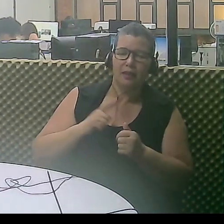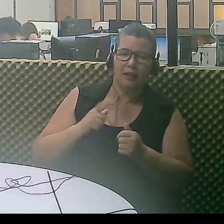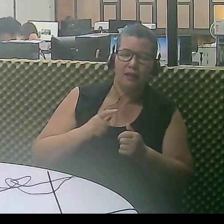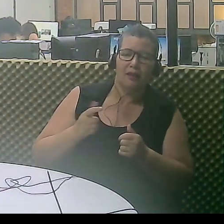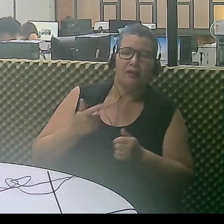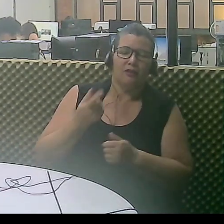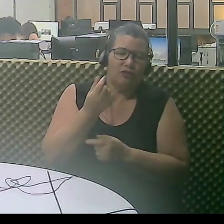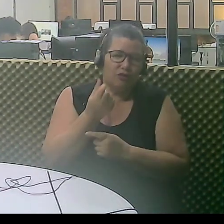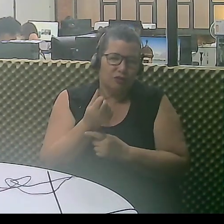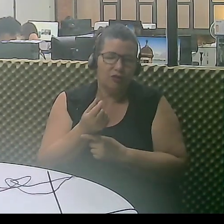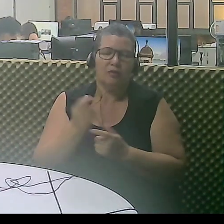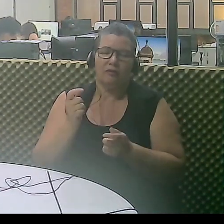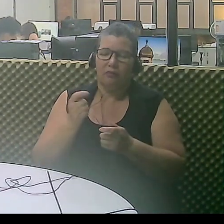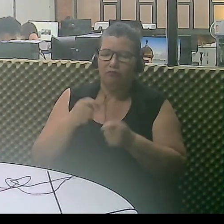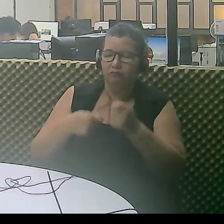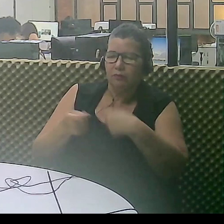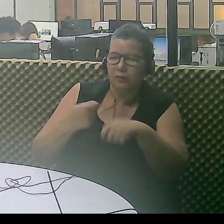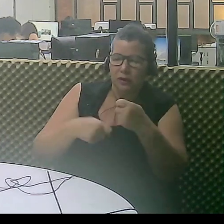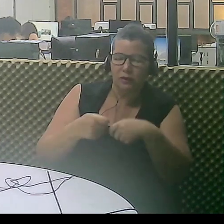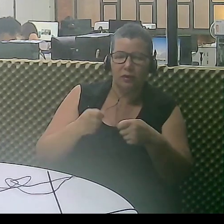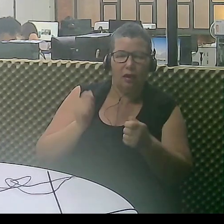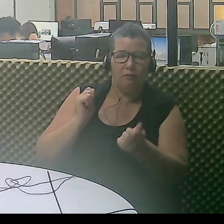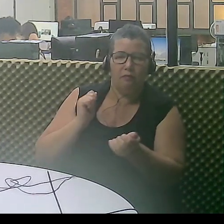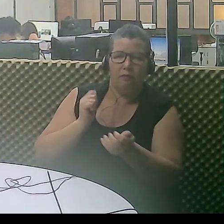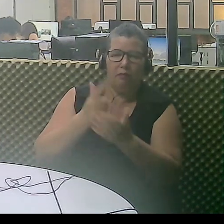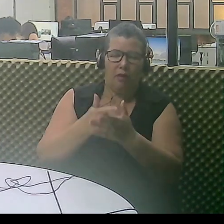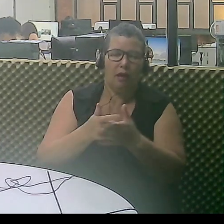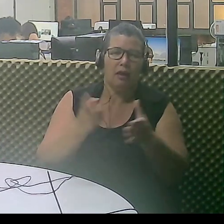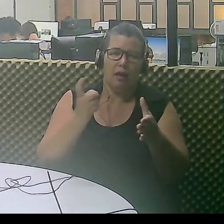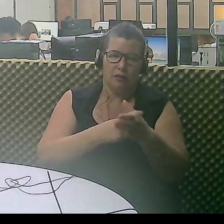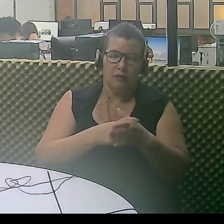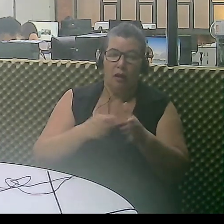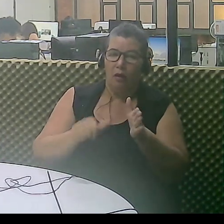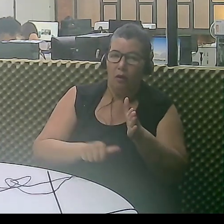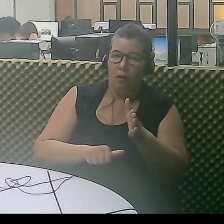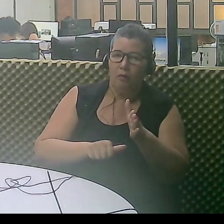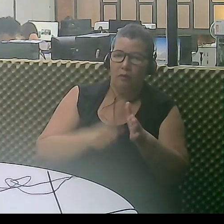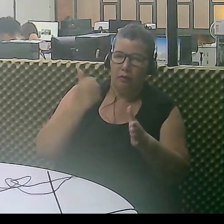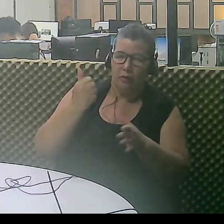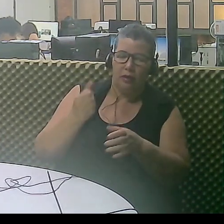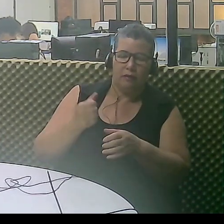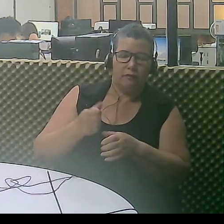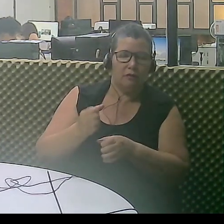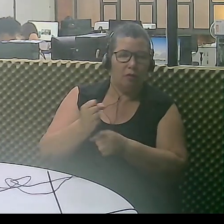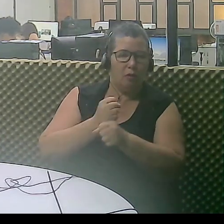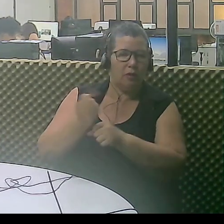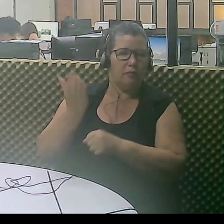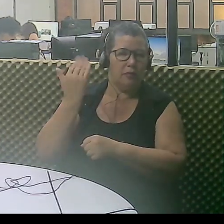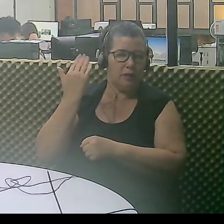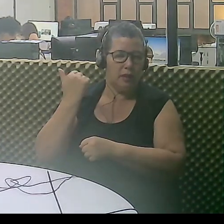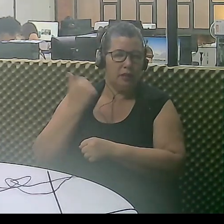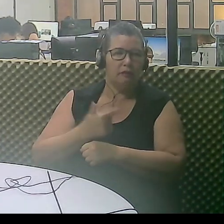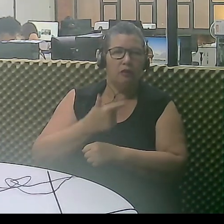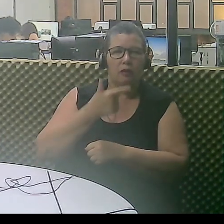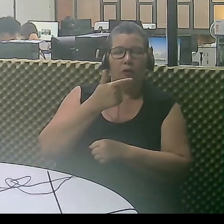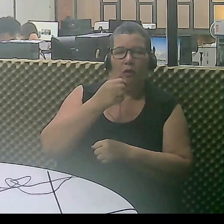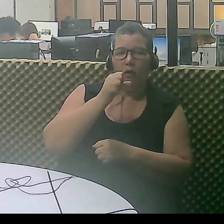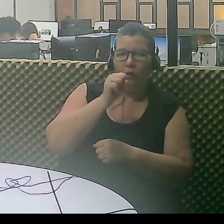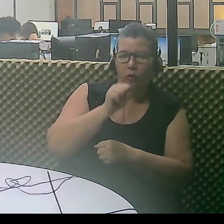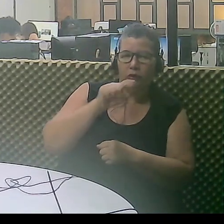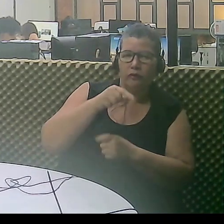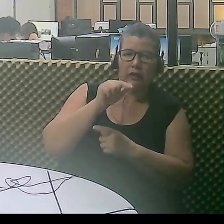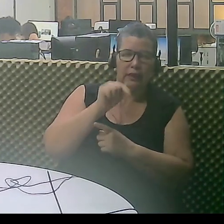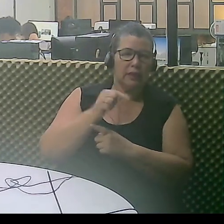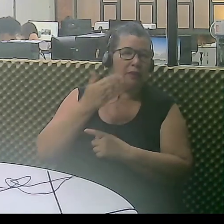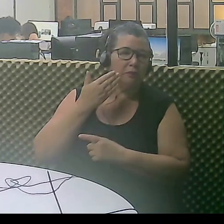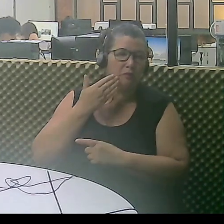de negociação com credores. Em sua primeira edição, no ano passado, movimentou 8,7 milhões de reais,